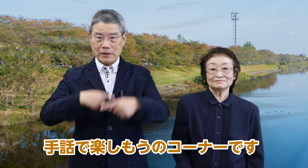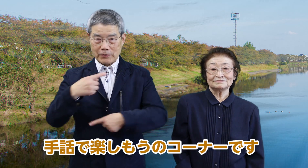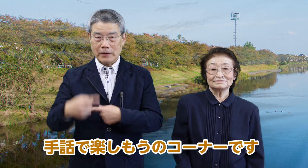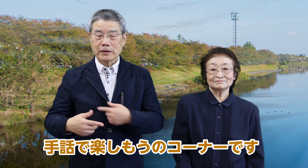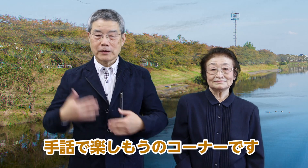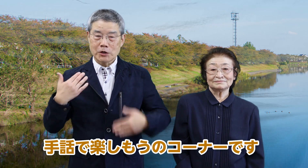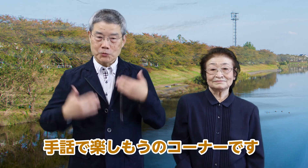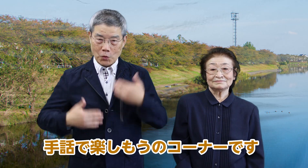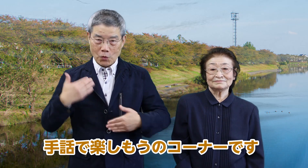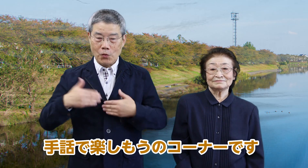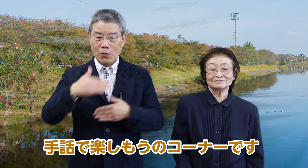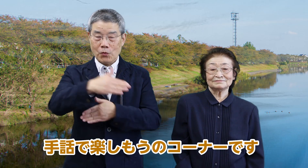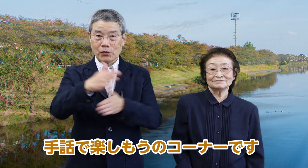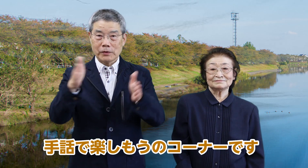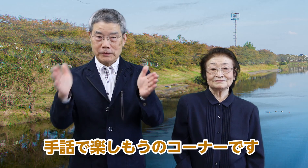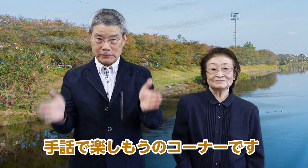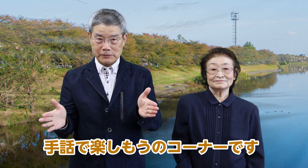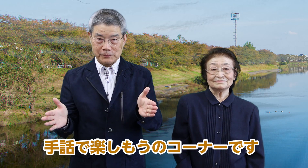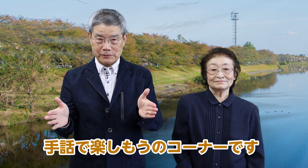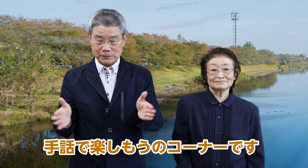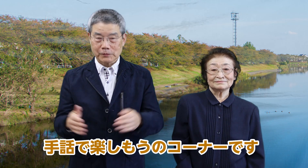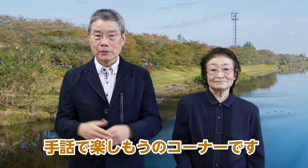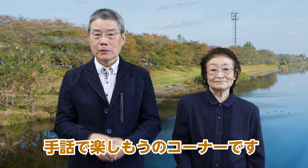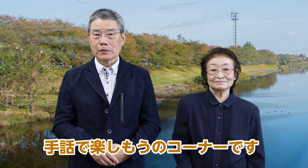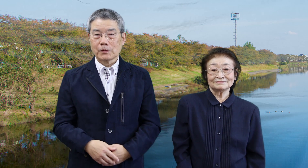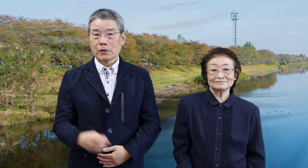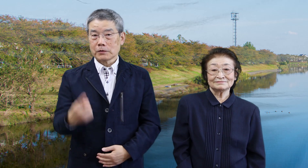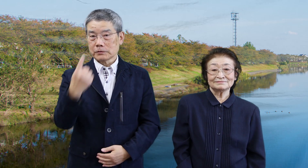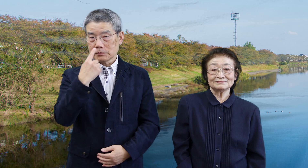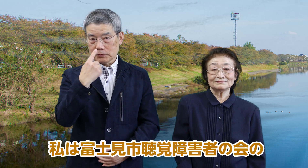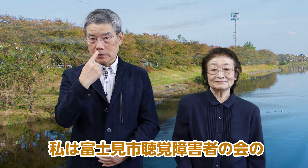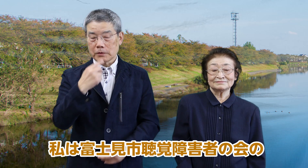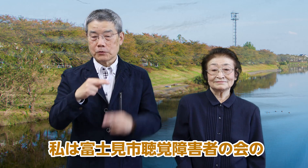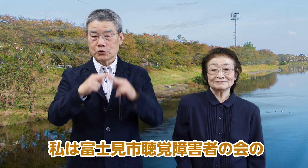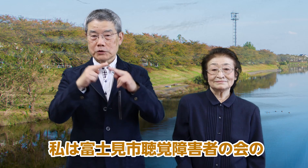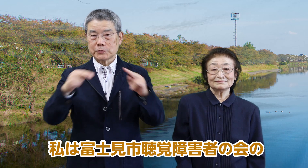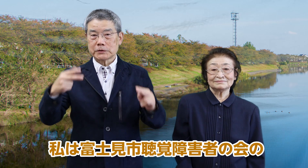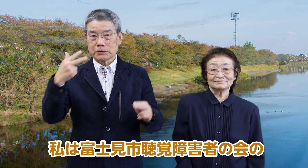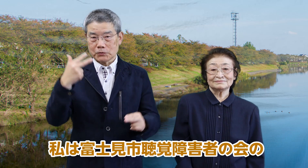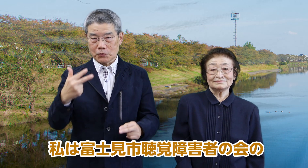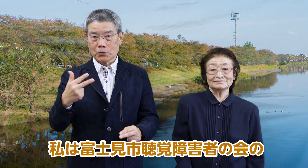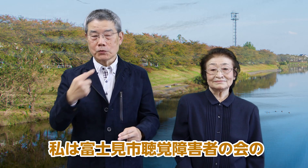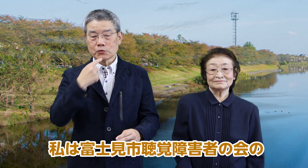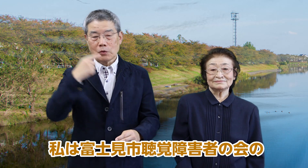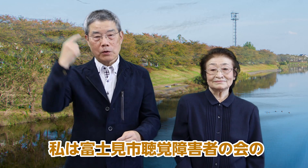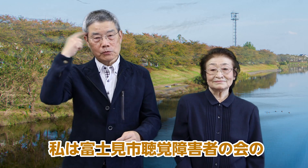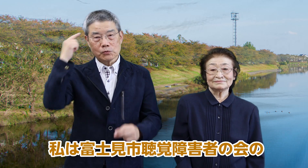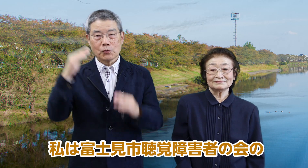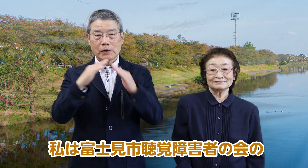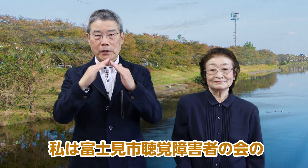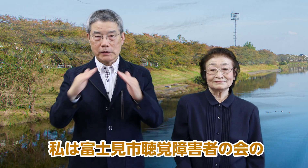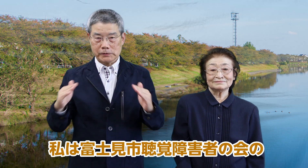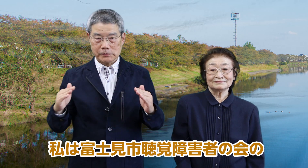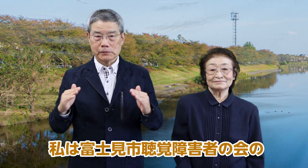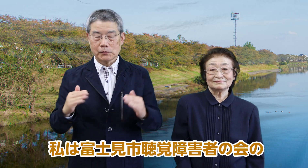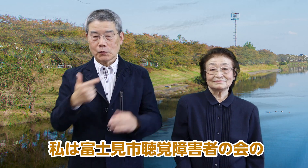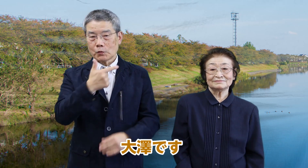手話で楽しもうのコーナーです。私は富士見市聴覚障害者の会